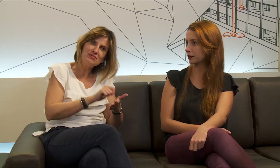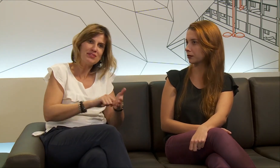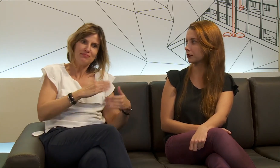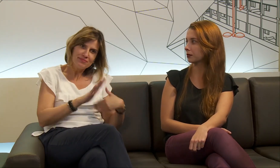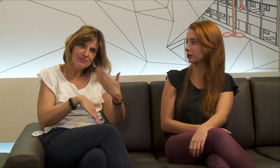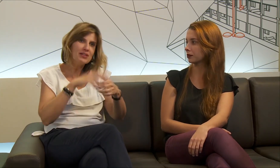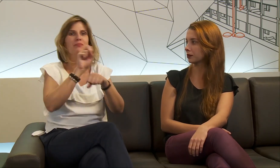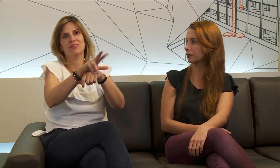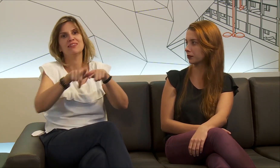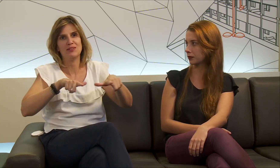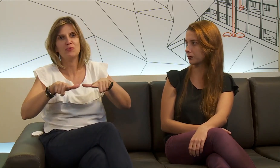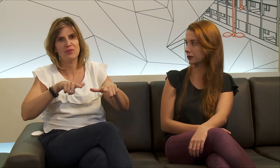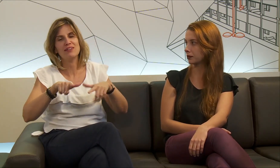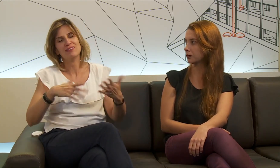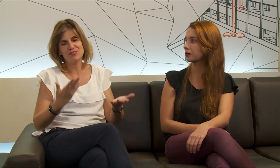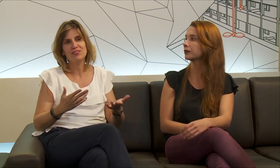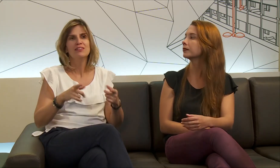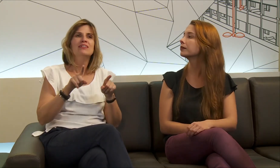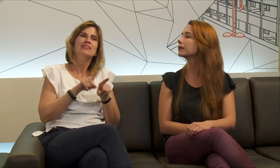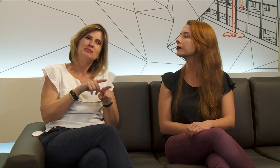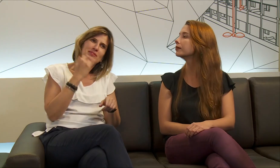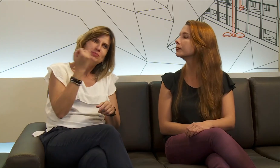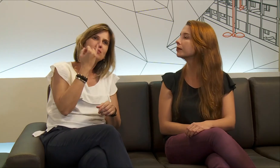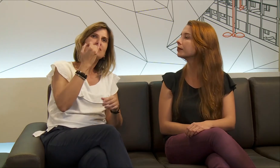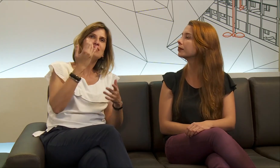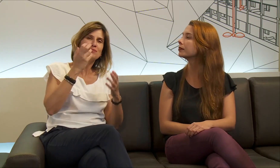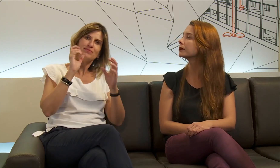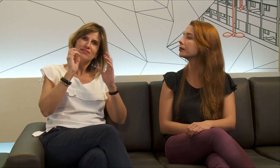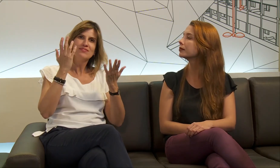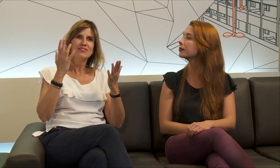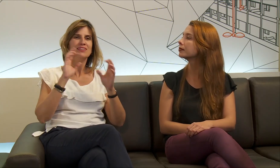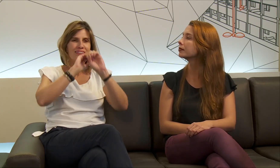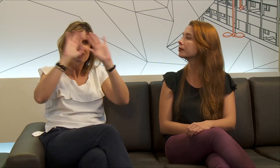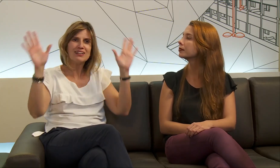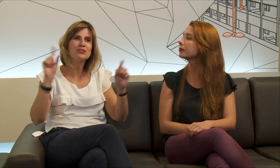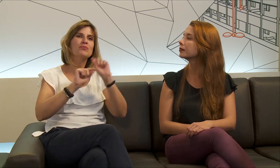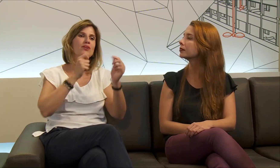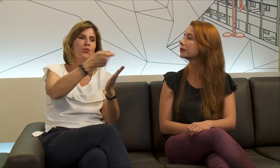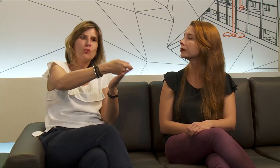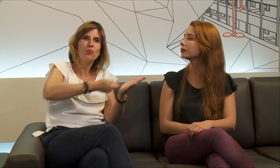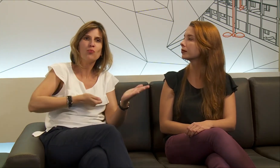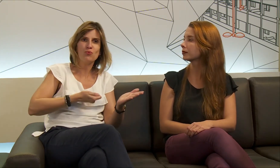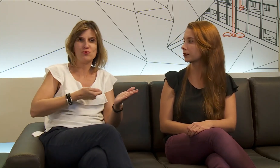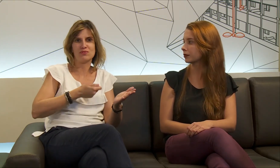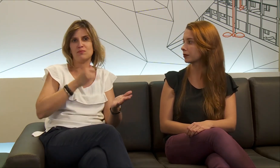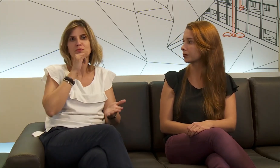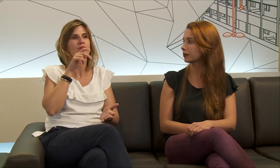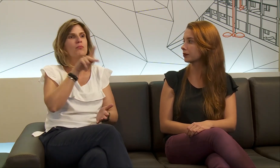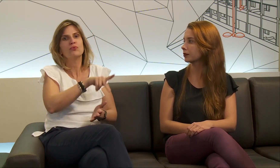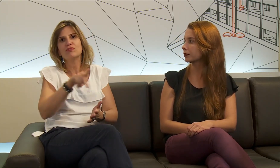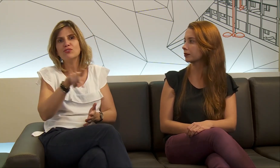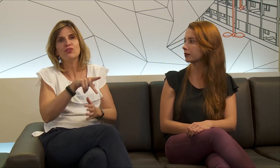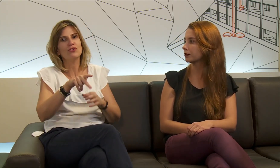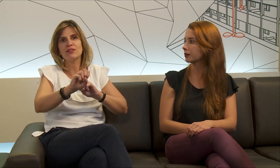não conseguem acessar o mercado de trabalho porque não foram preparados da maneira mais correta dentro das escolas, porque